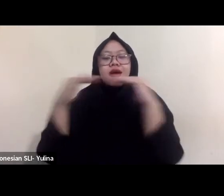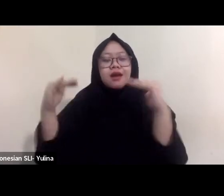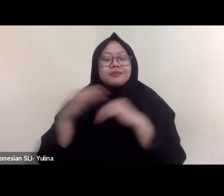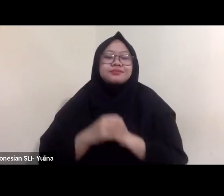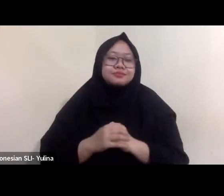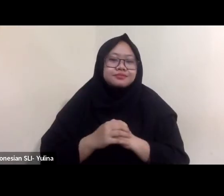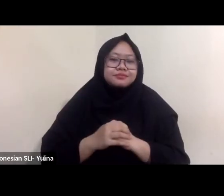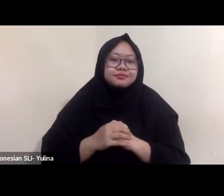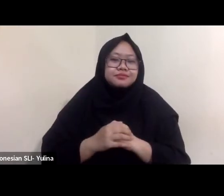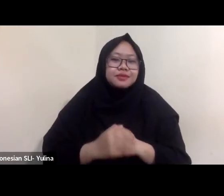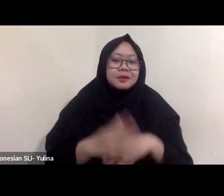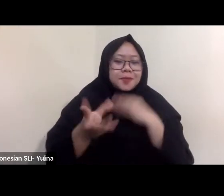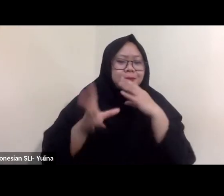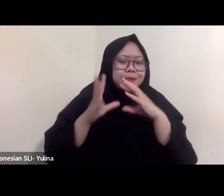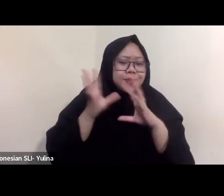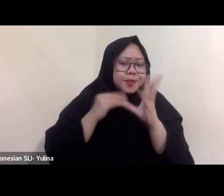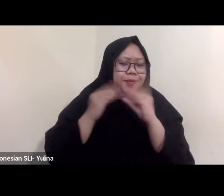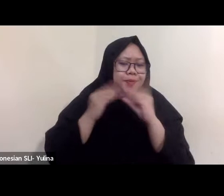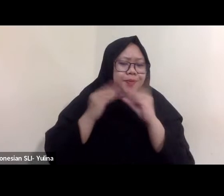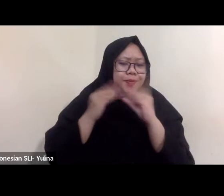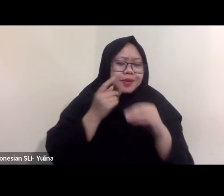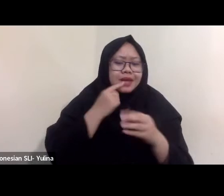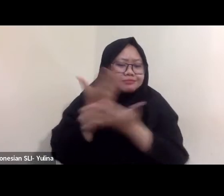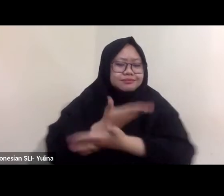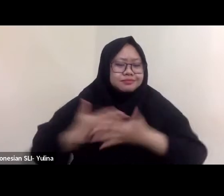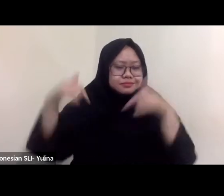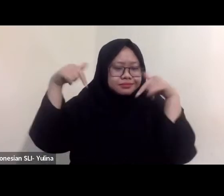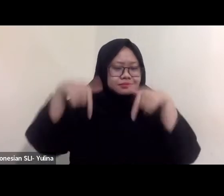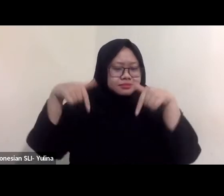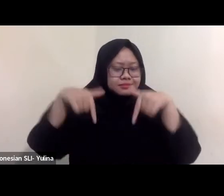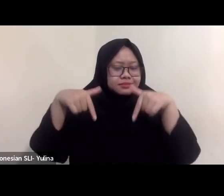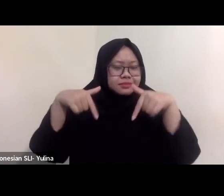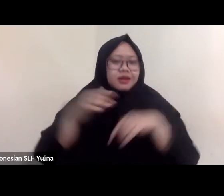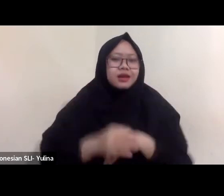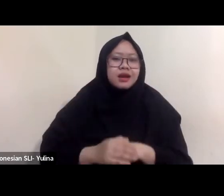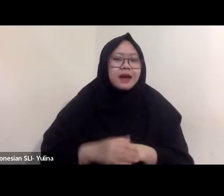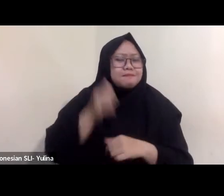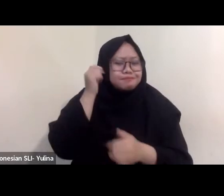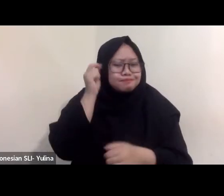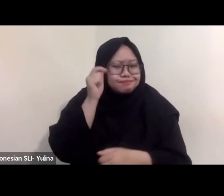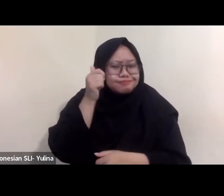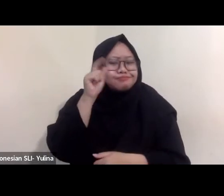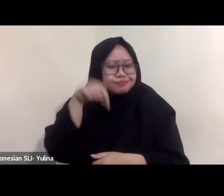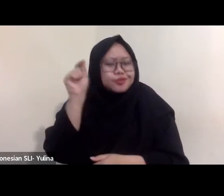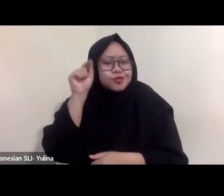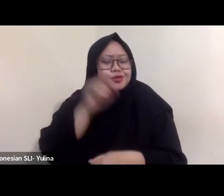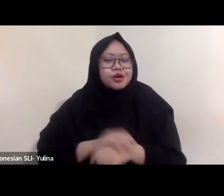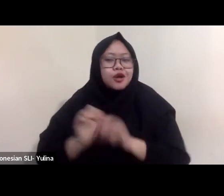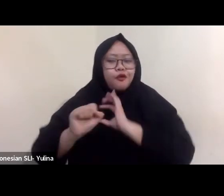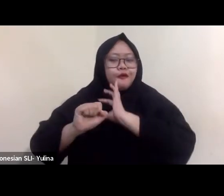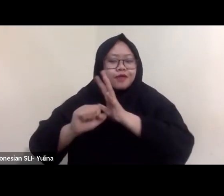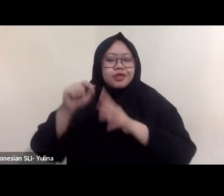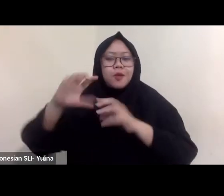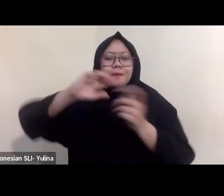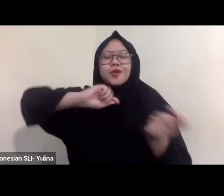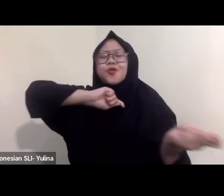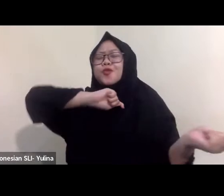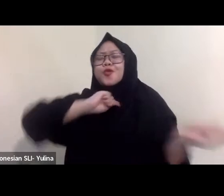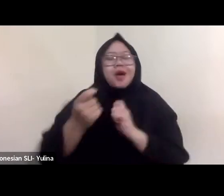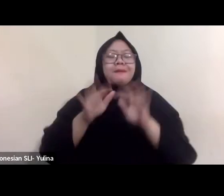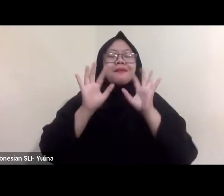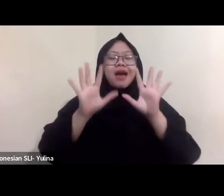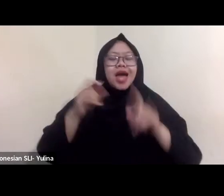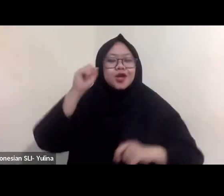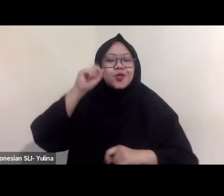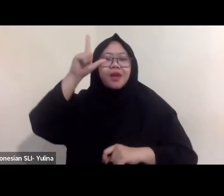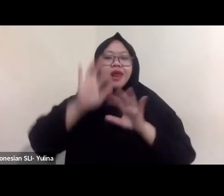Berbicara tentang situasi saat ini, ya memang benar COVID-19 merubah kehidupan banyak sekali anak dan kaum muda. Penutupan